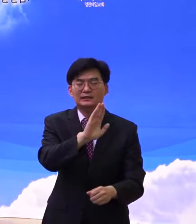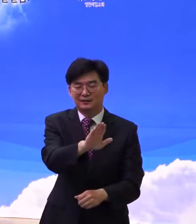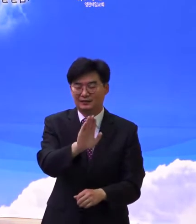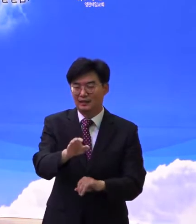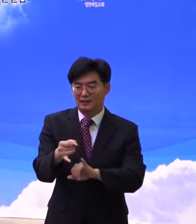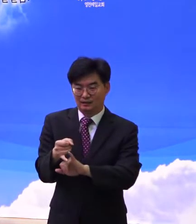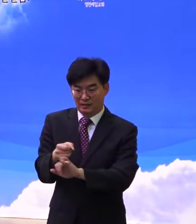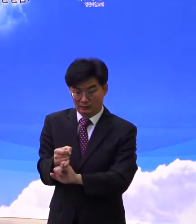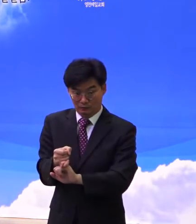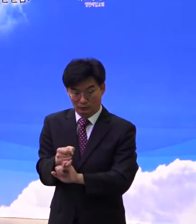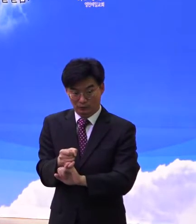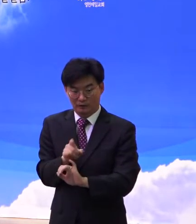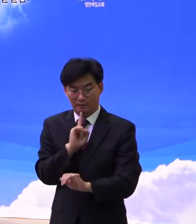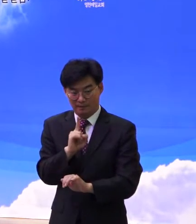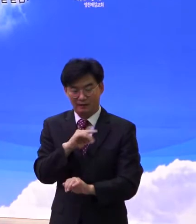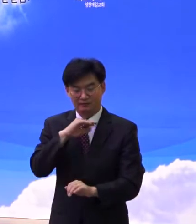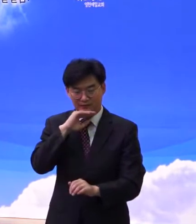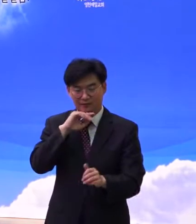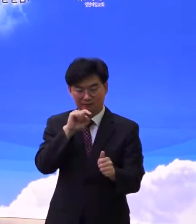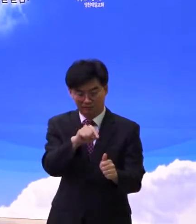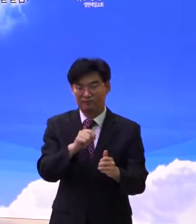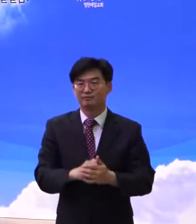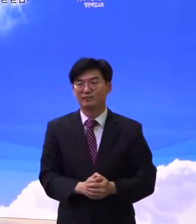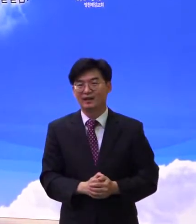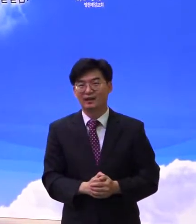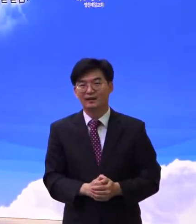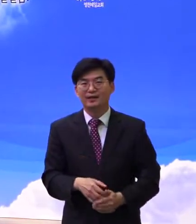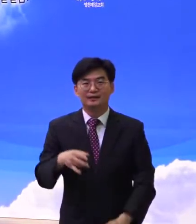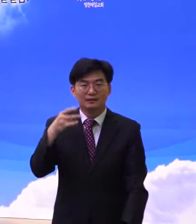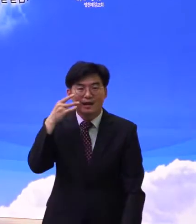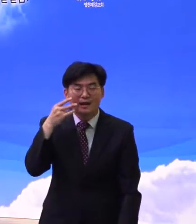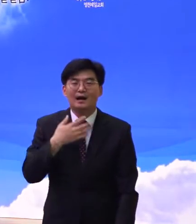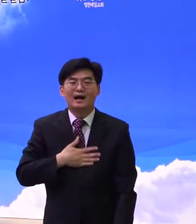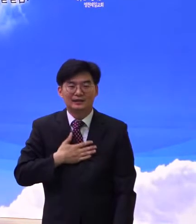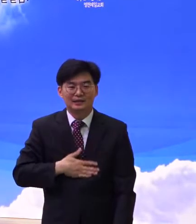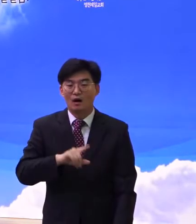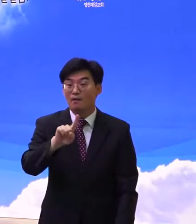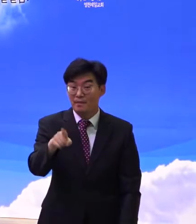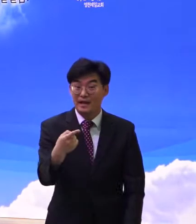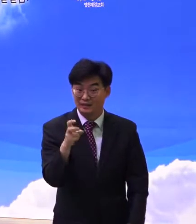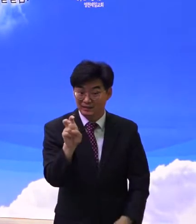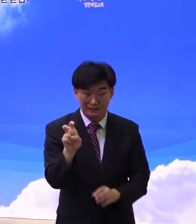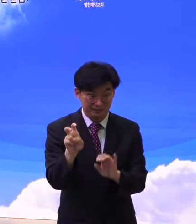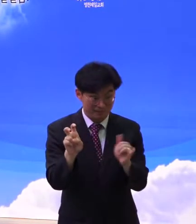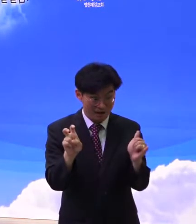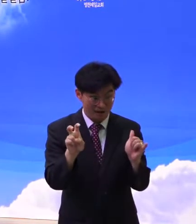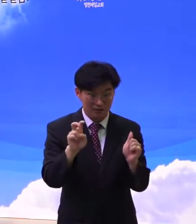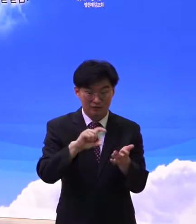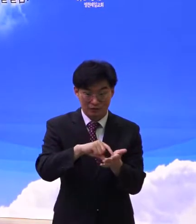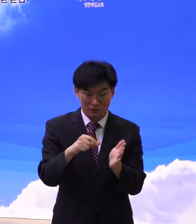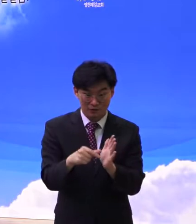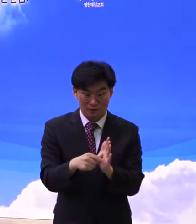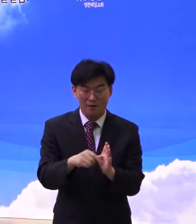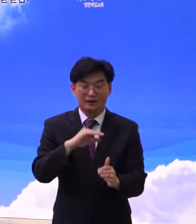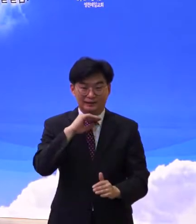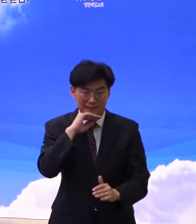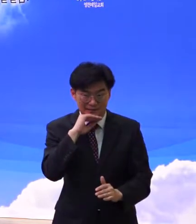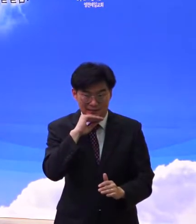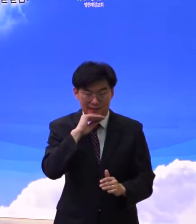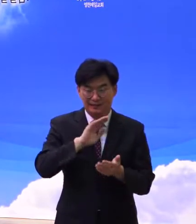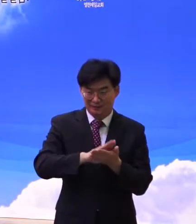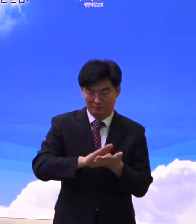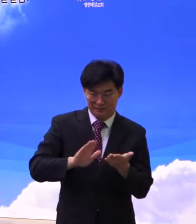믿은 120명의 사람들, 그 사람들은 다락방에 모여서 성경의 기록에 보면